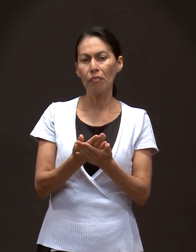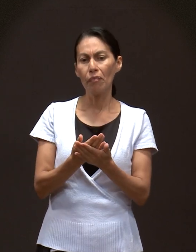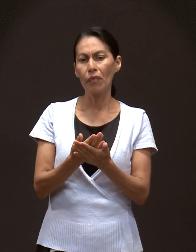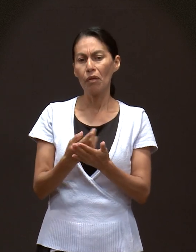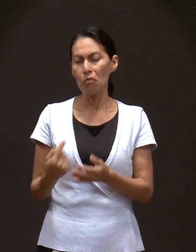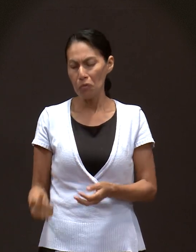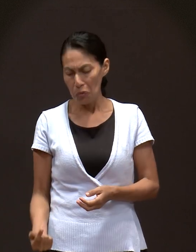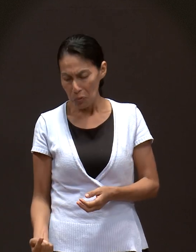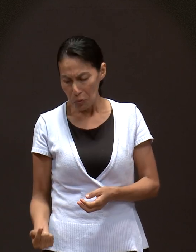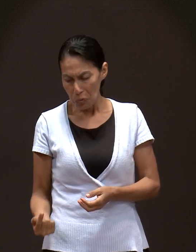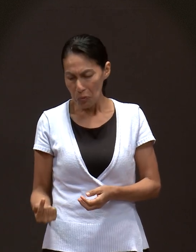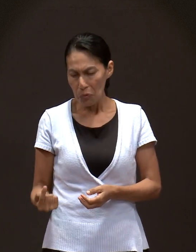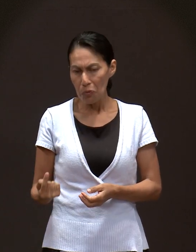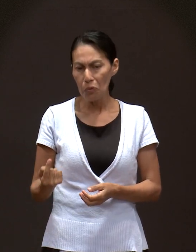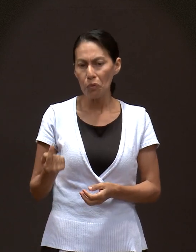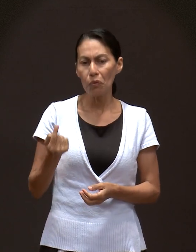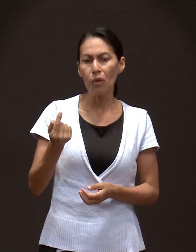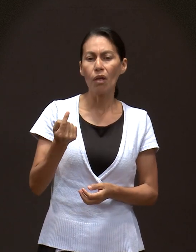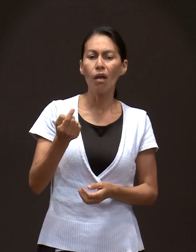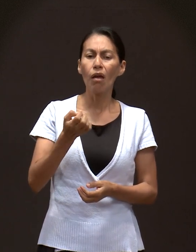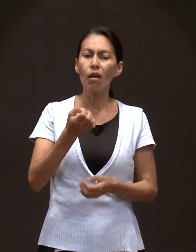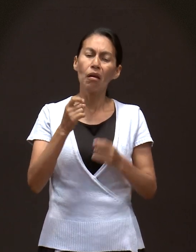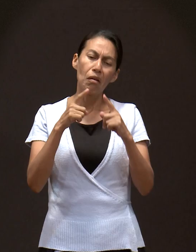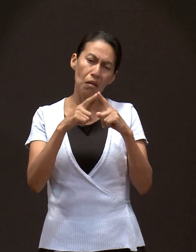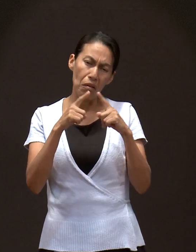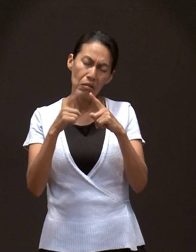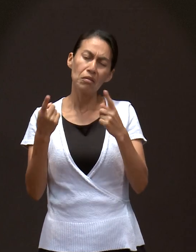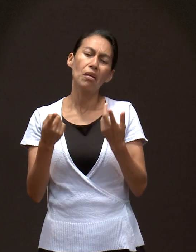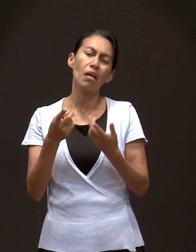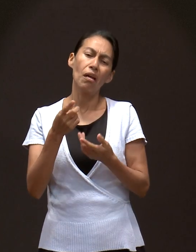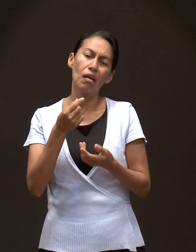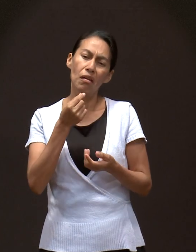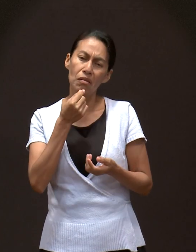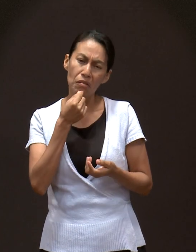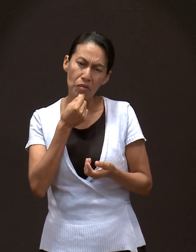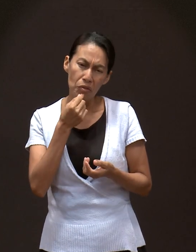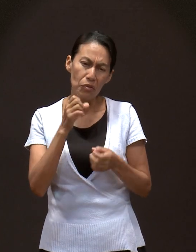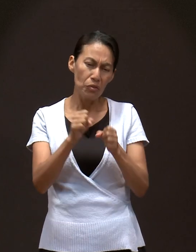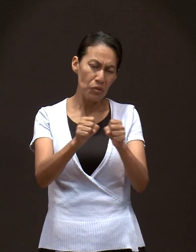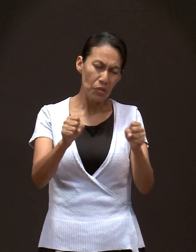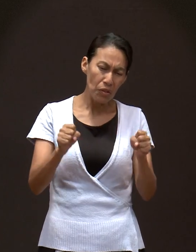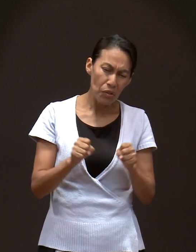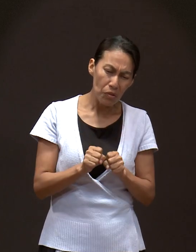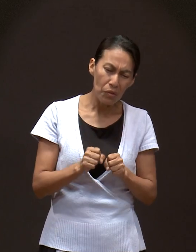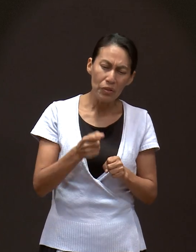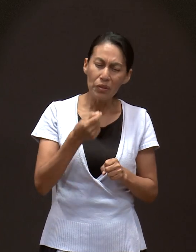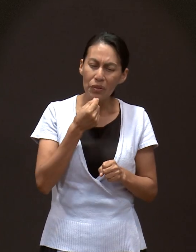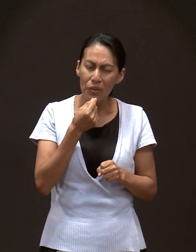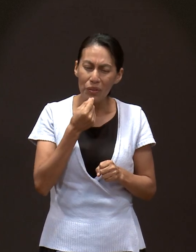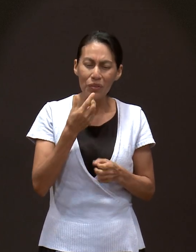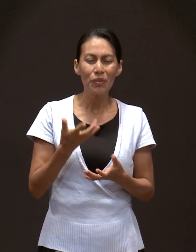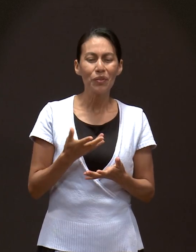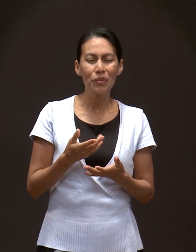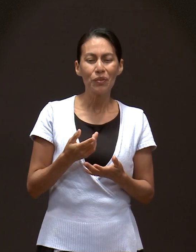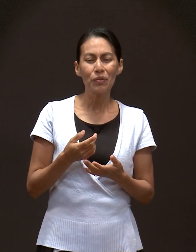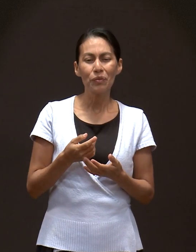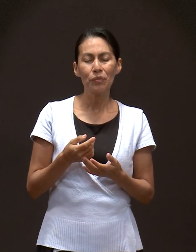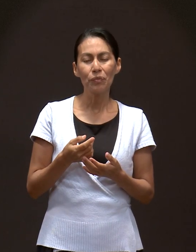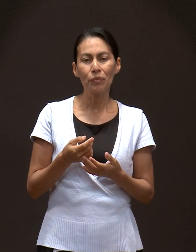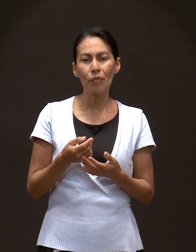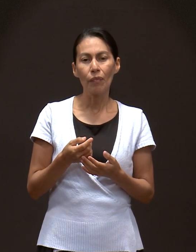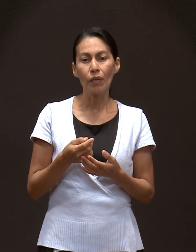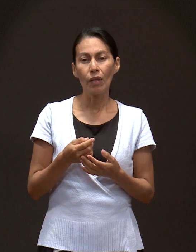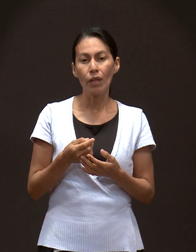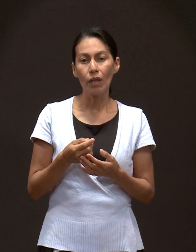nací. Y desde pequeño en los departamentos, el departamento de cuna, infantes. Y recuerdo